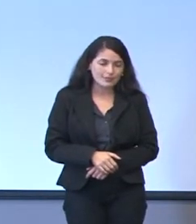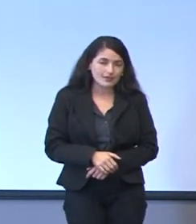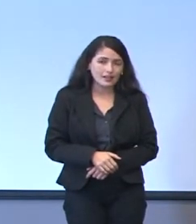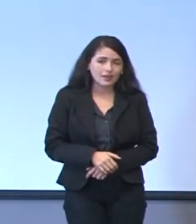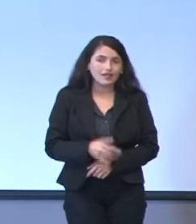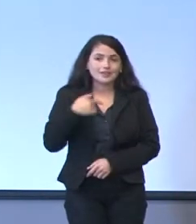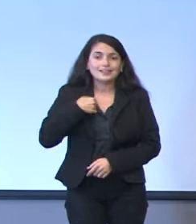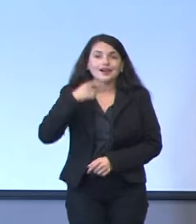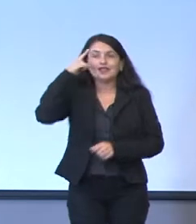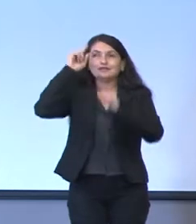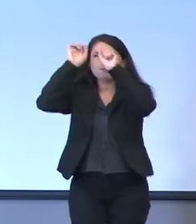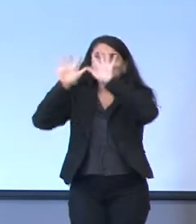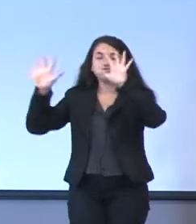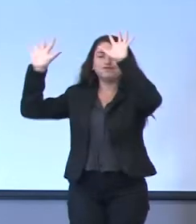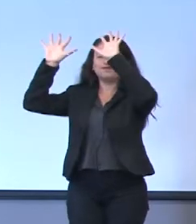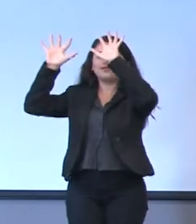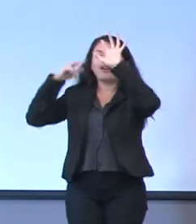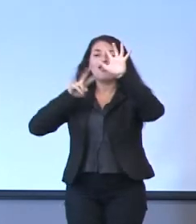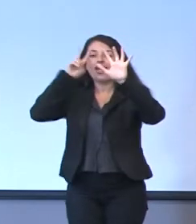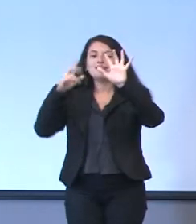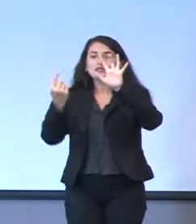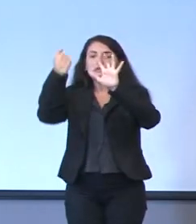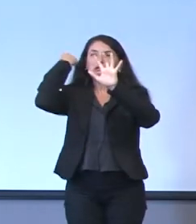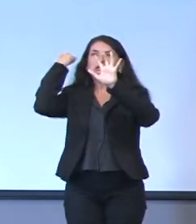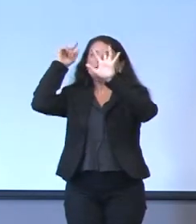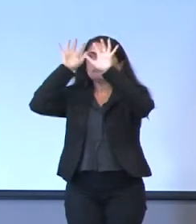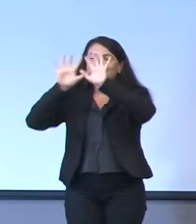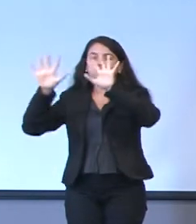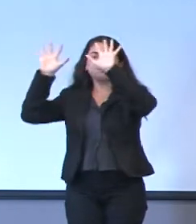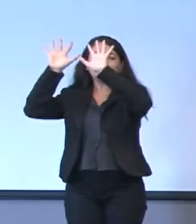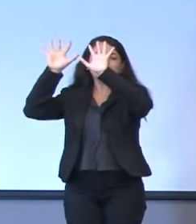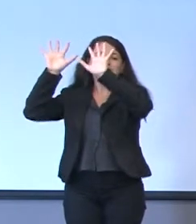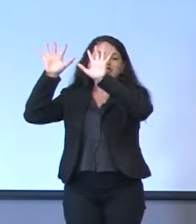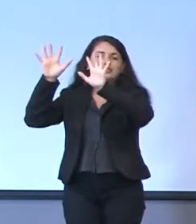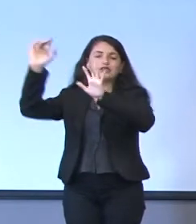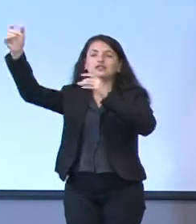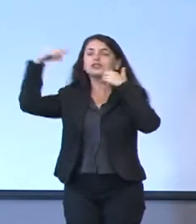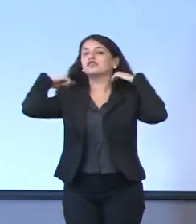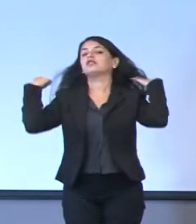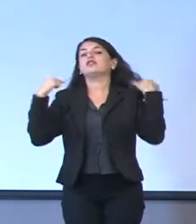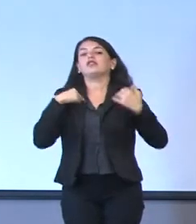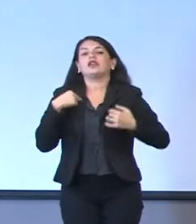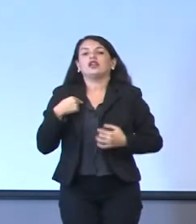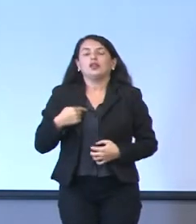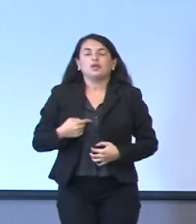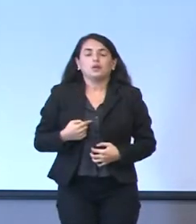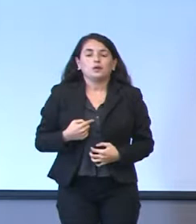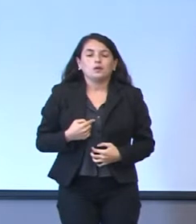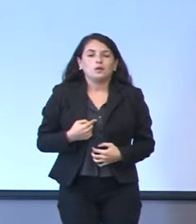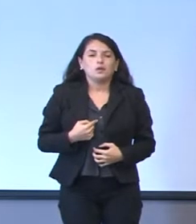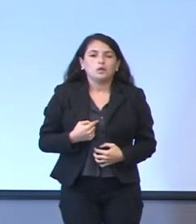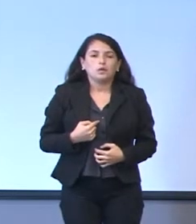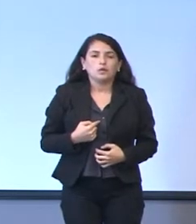Me vem essa cena, assim, às vezes, de passar algumas horas.